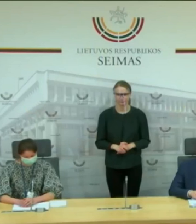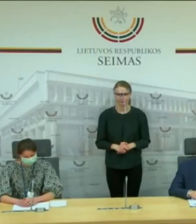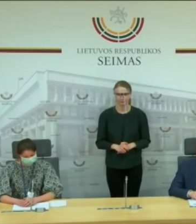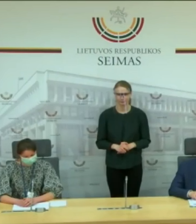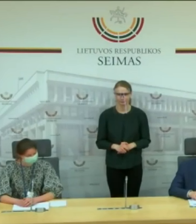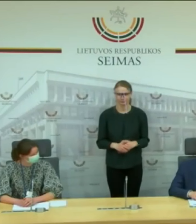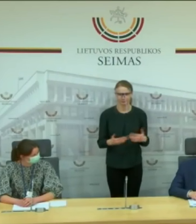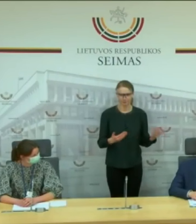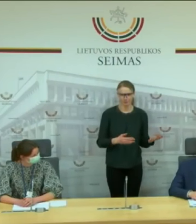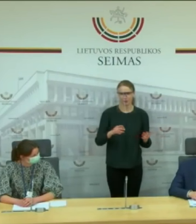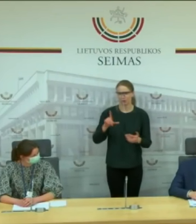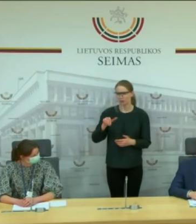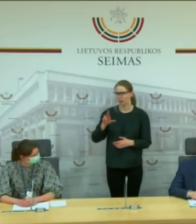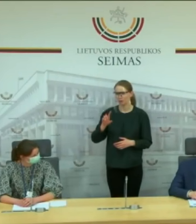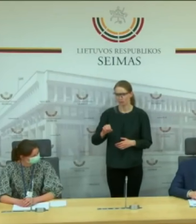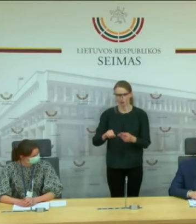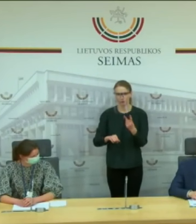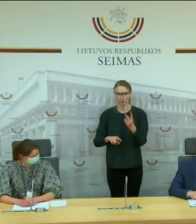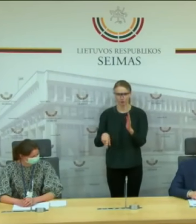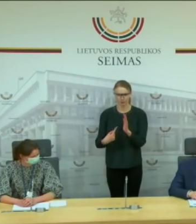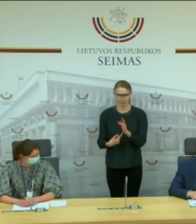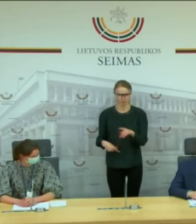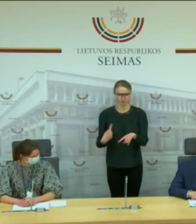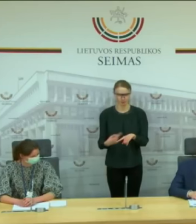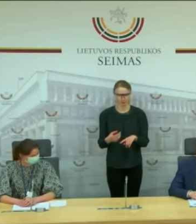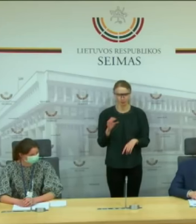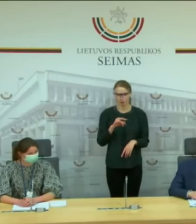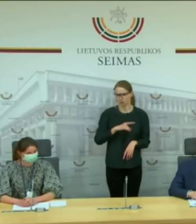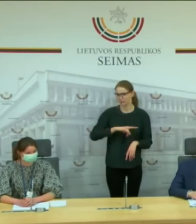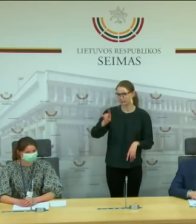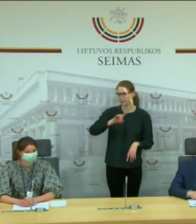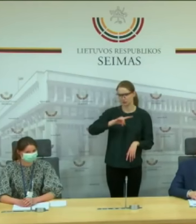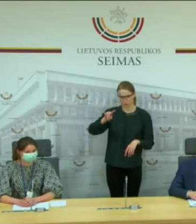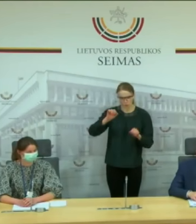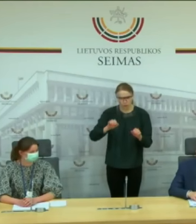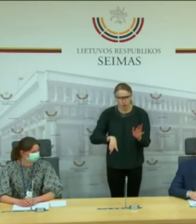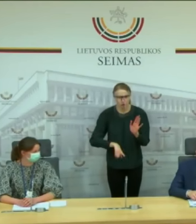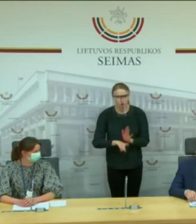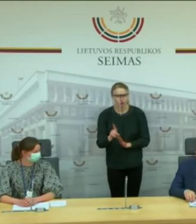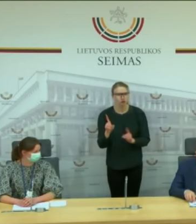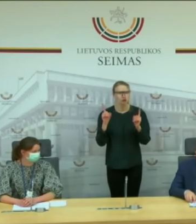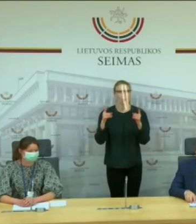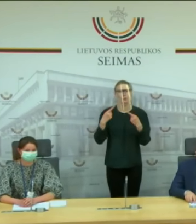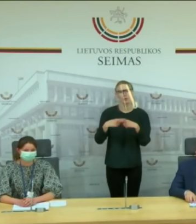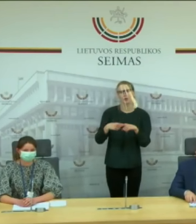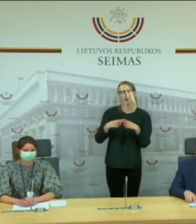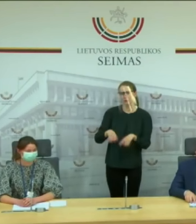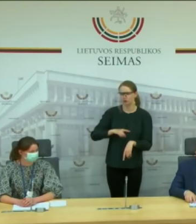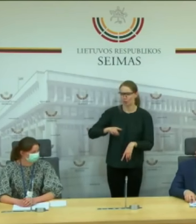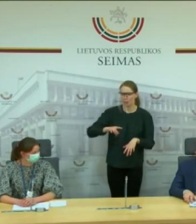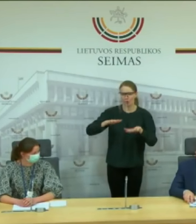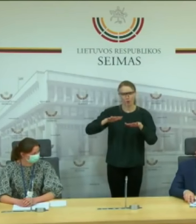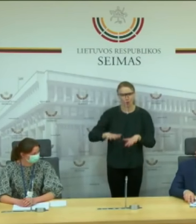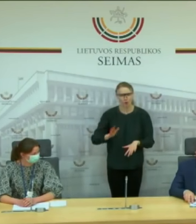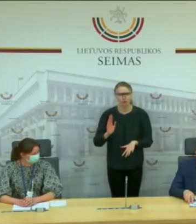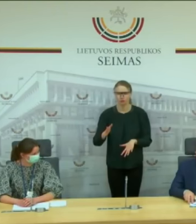Dar porą Laurinos klausimų. Jau kalbam apie galimą skrydžių sugražinimą. Kokios saugumo priemonės tiek oro uostose, tiek